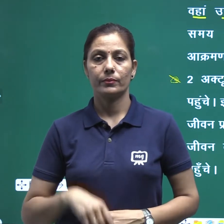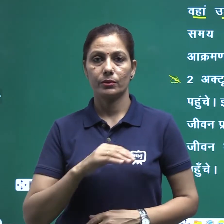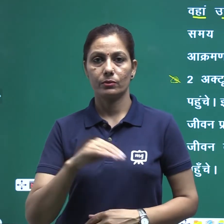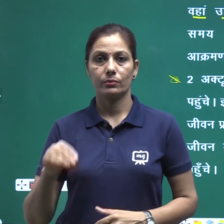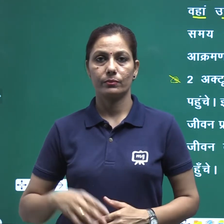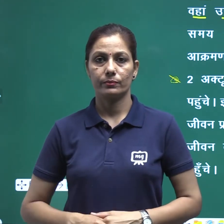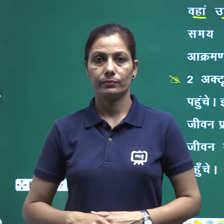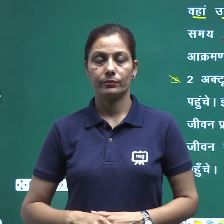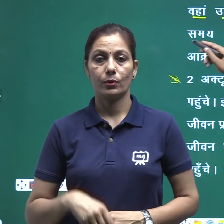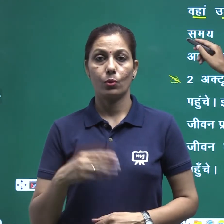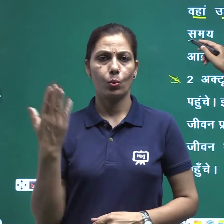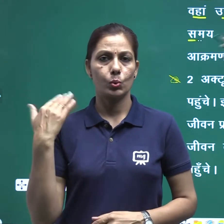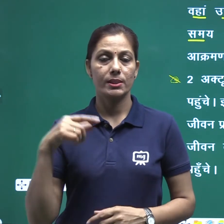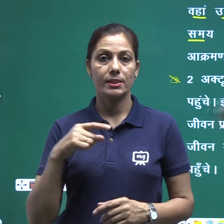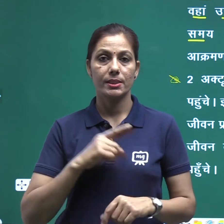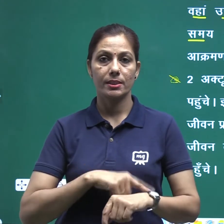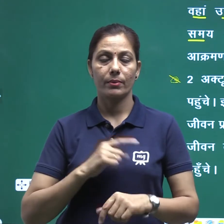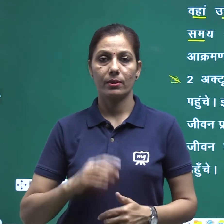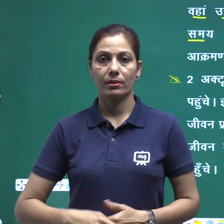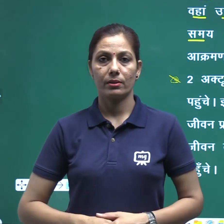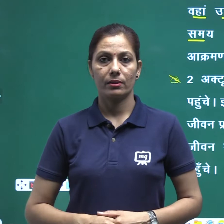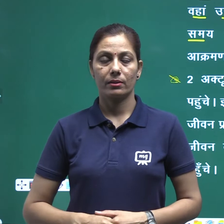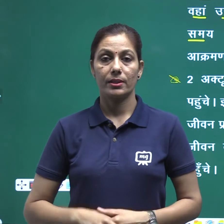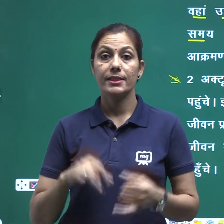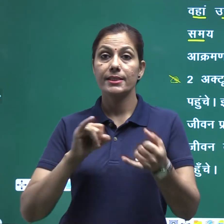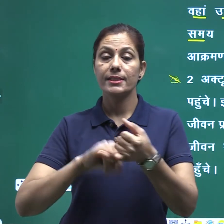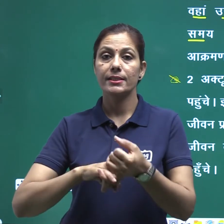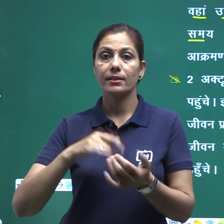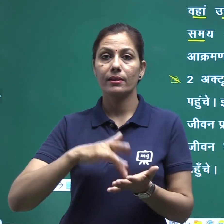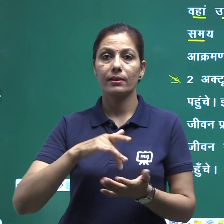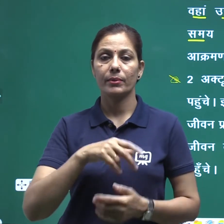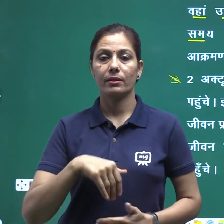बच्चों, उस समय श्रीनगर में